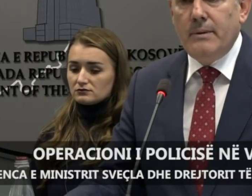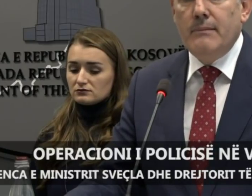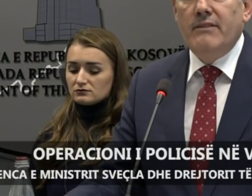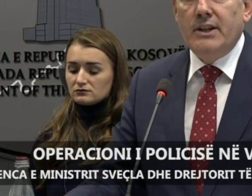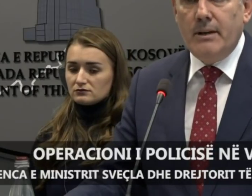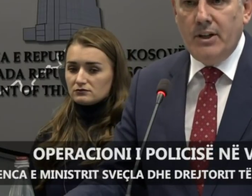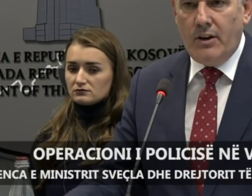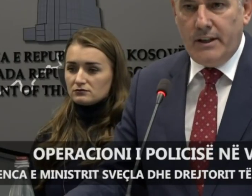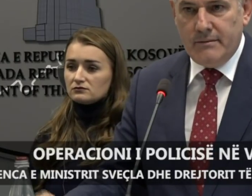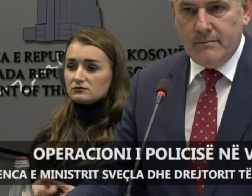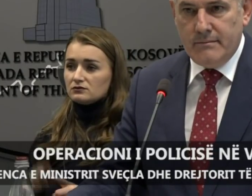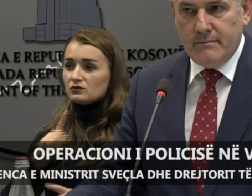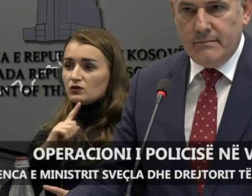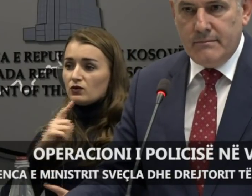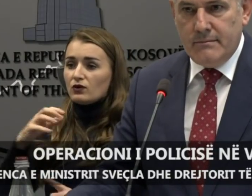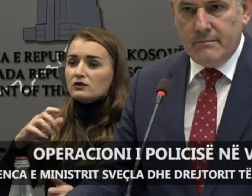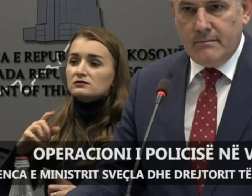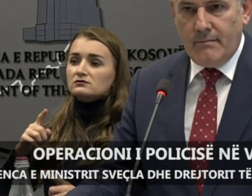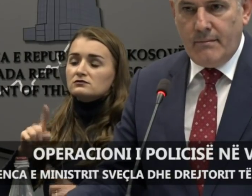e veprimeve kriminale.